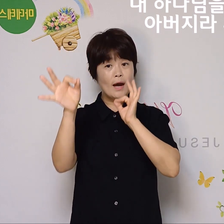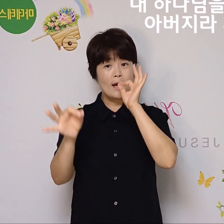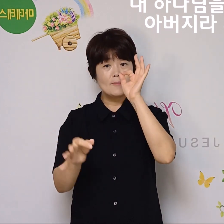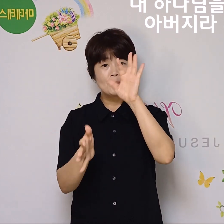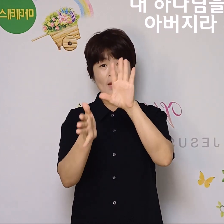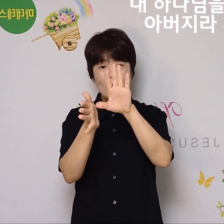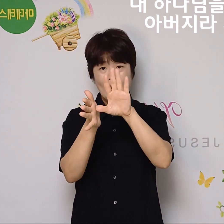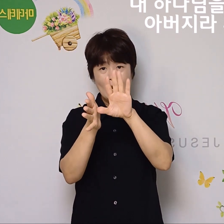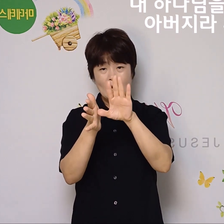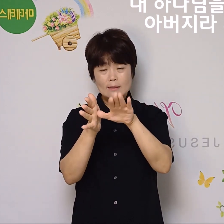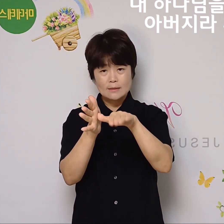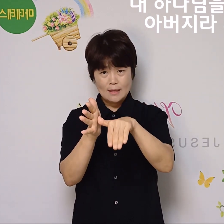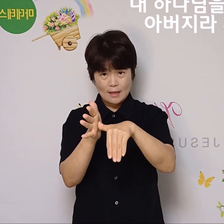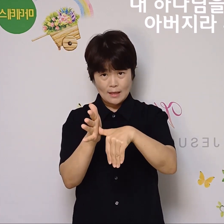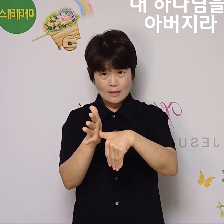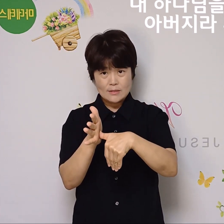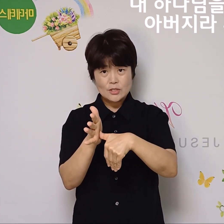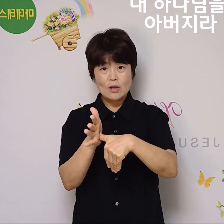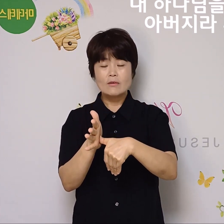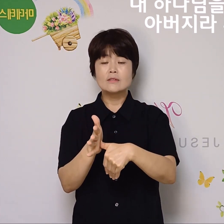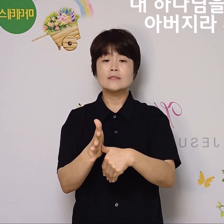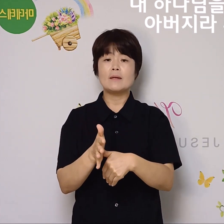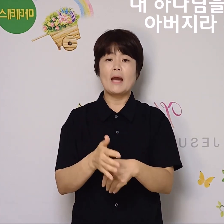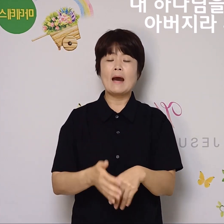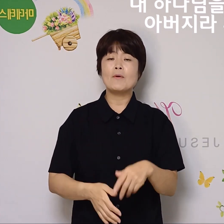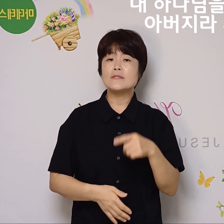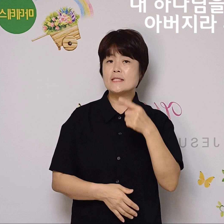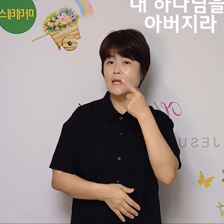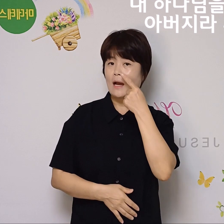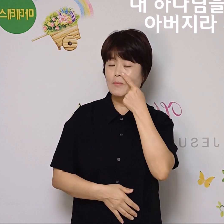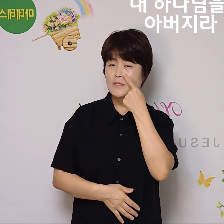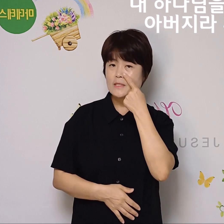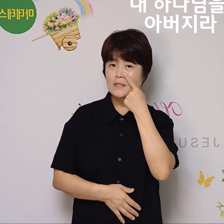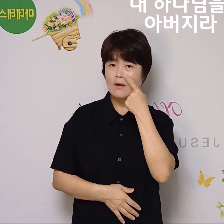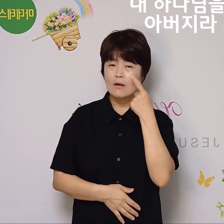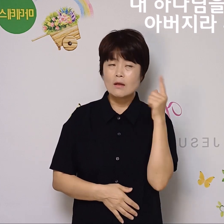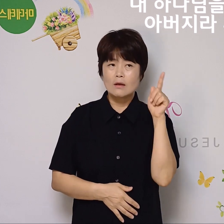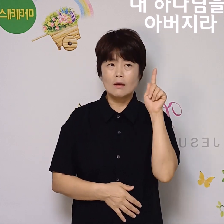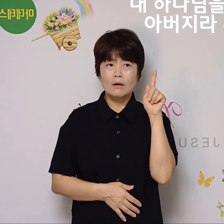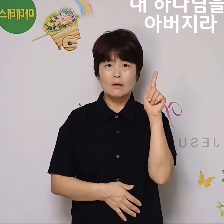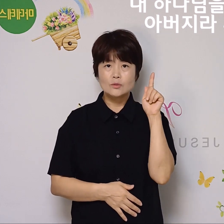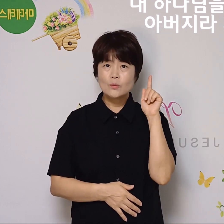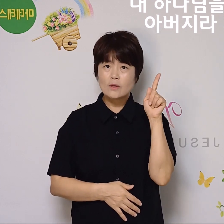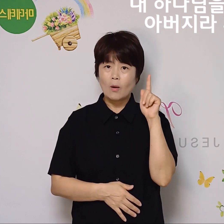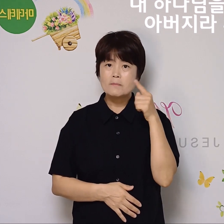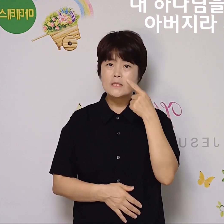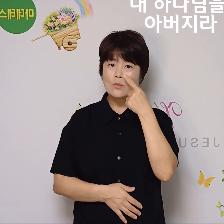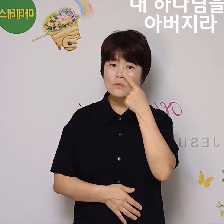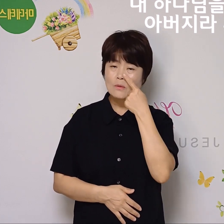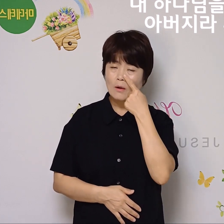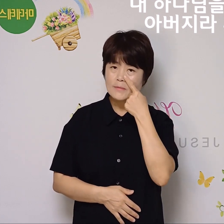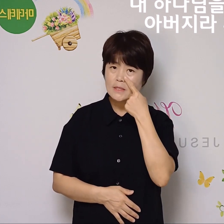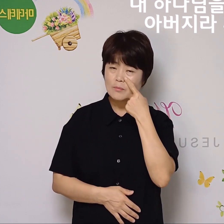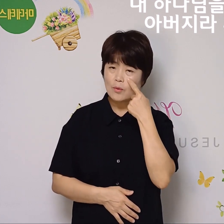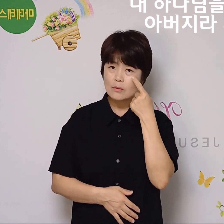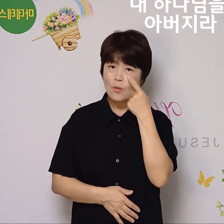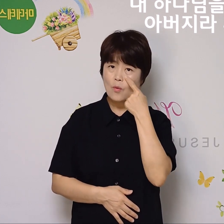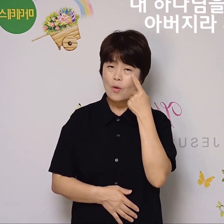부르다수와 때 그죠? 그 다음에 아버지는요 손 검지 오른손 검지를 코와